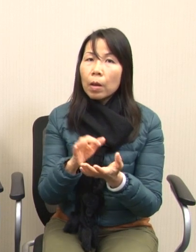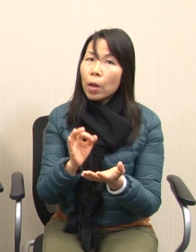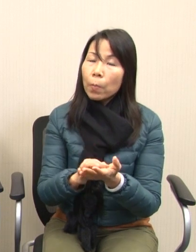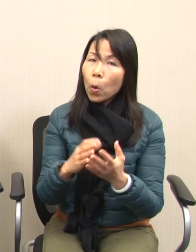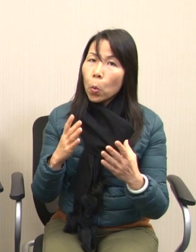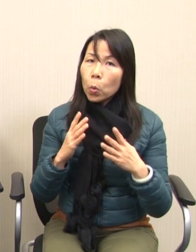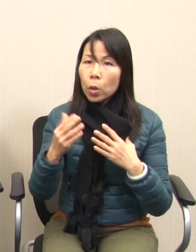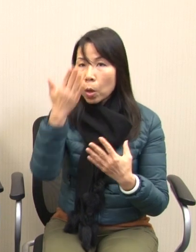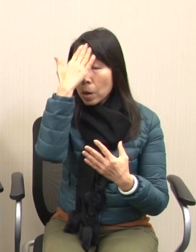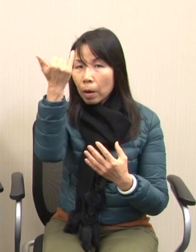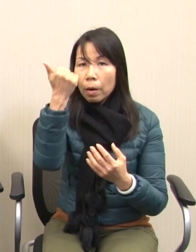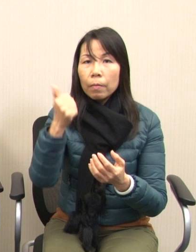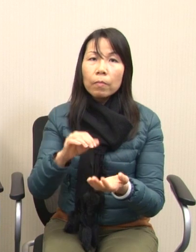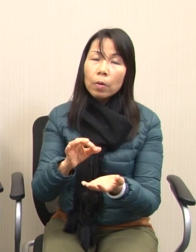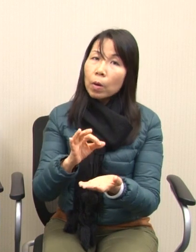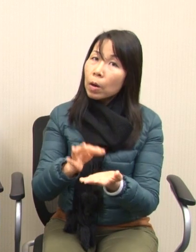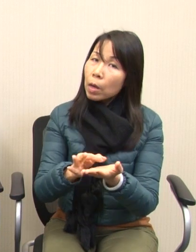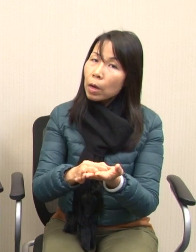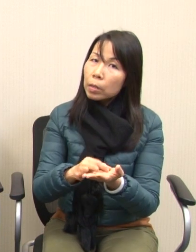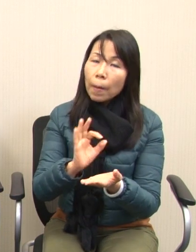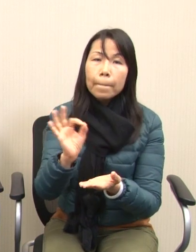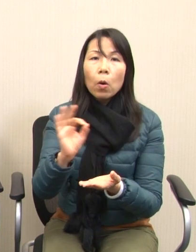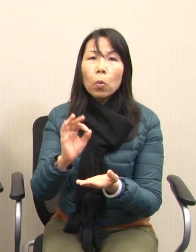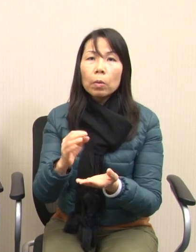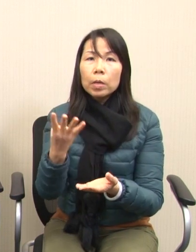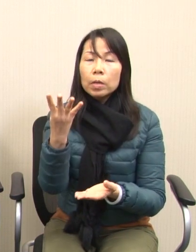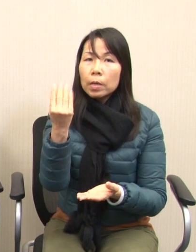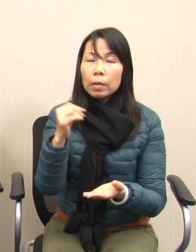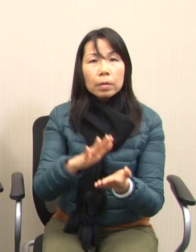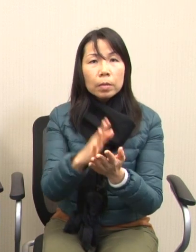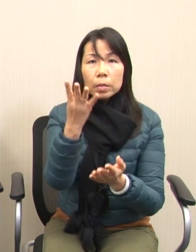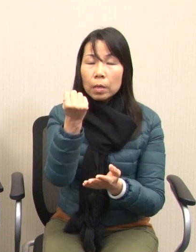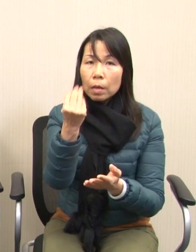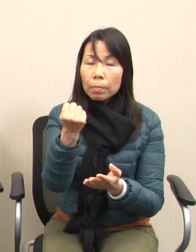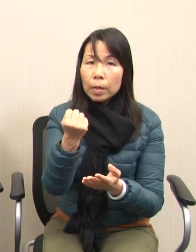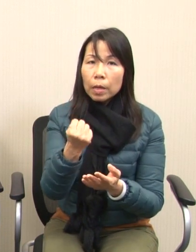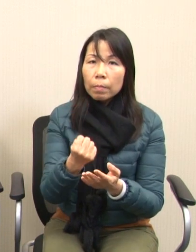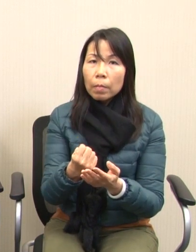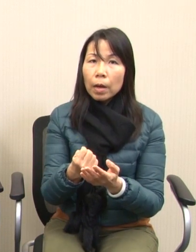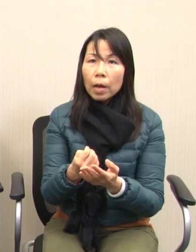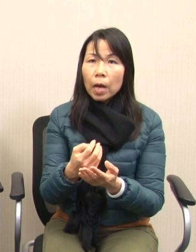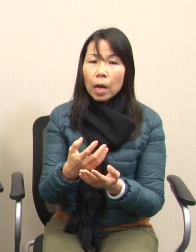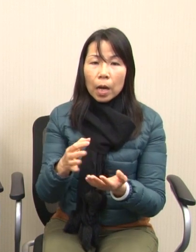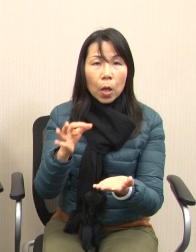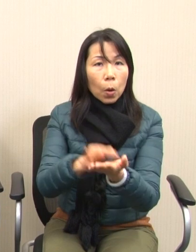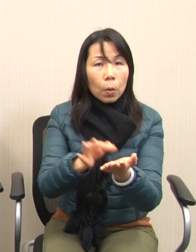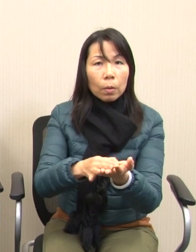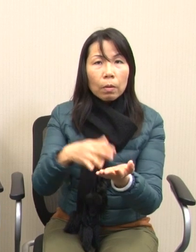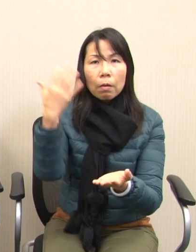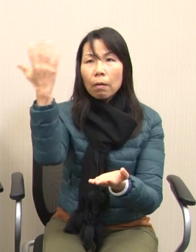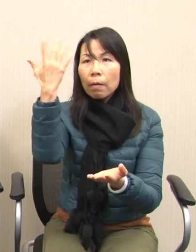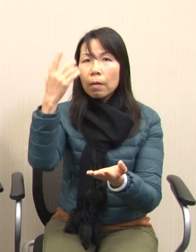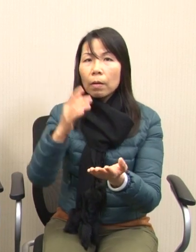anywhere。咁40年嘅曠野之旅，摩西俾人喺度，即係佢冇聽，即係俾人